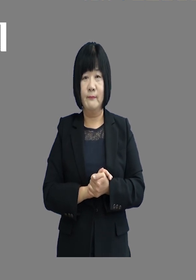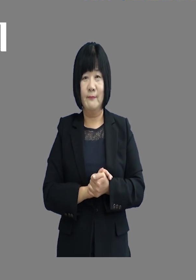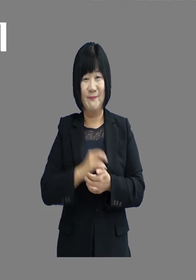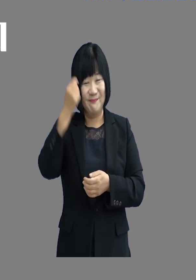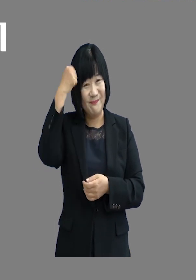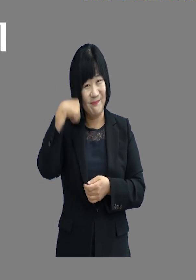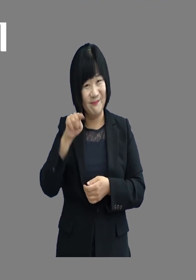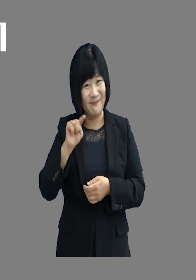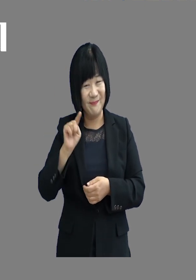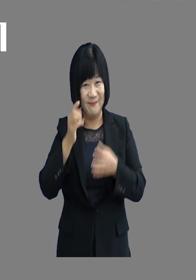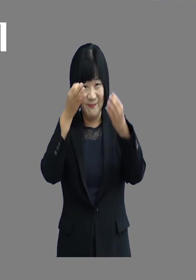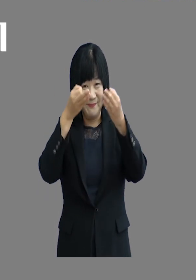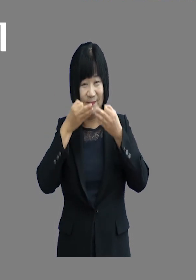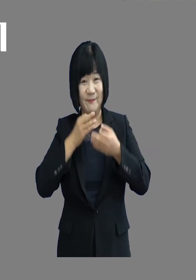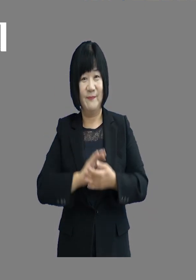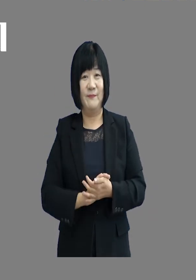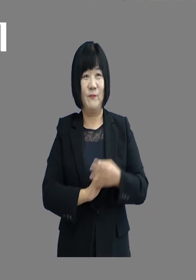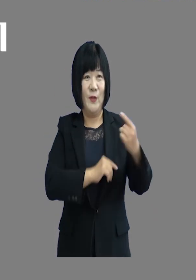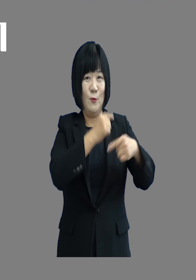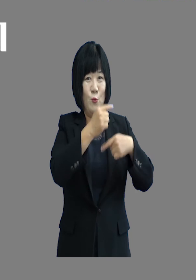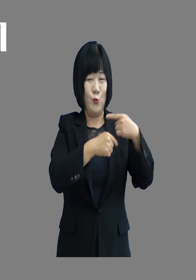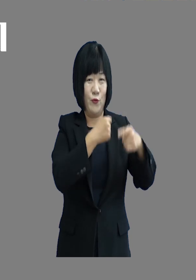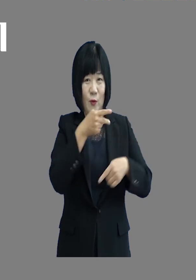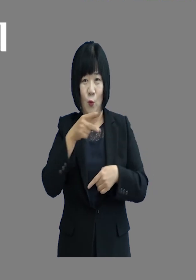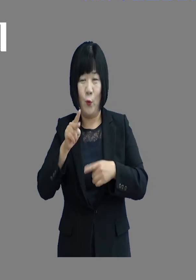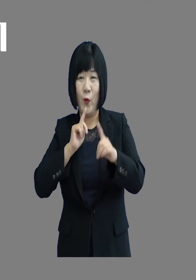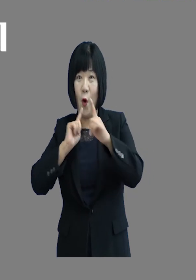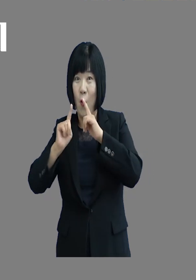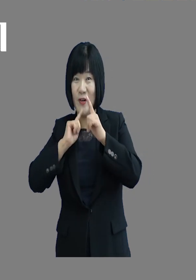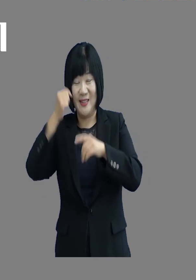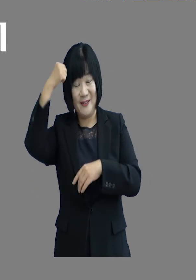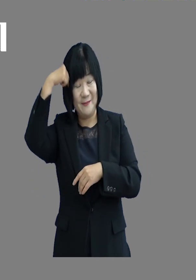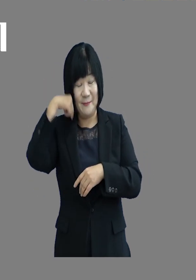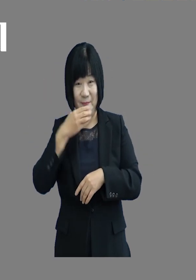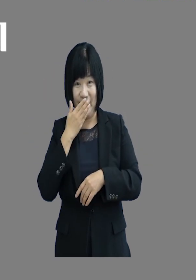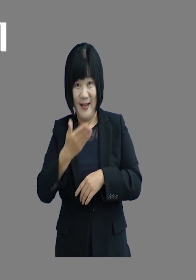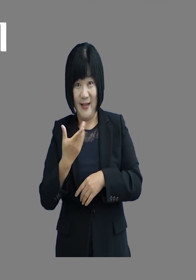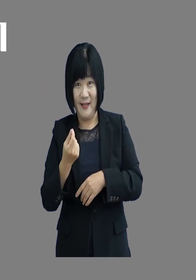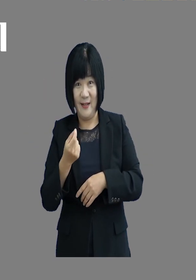어떠세요? 수어가 언어라는 게 이제 조금 느껴지시나요?